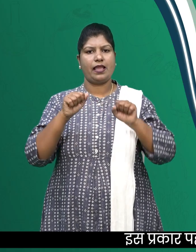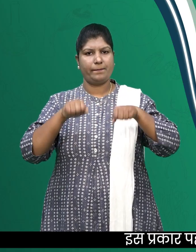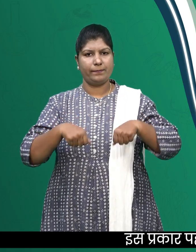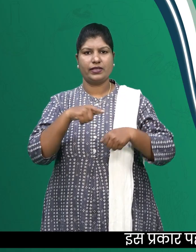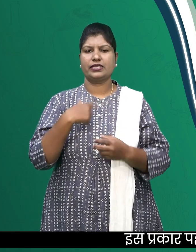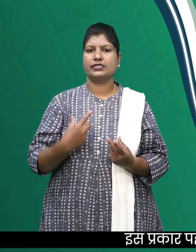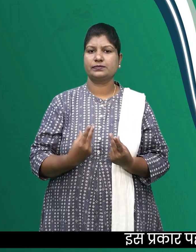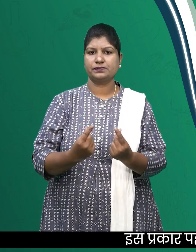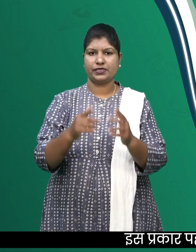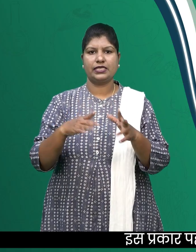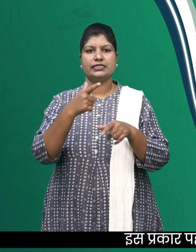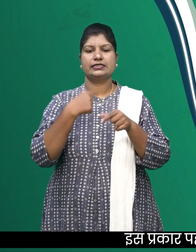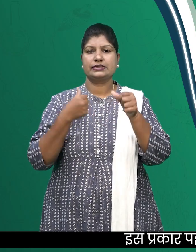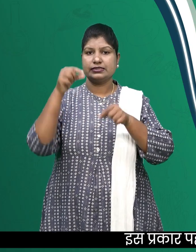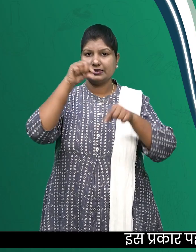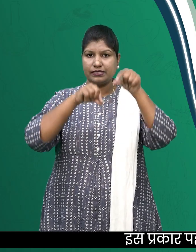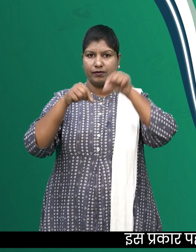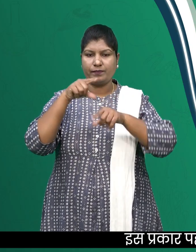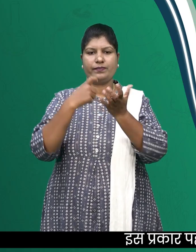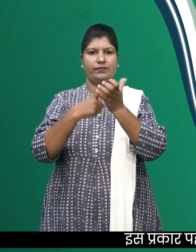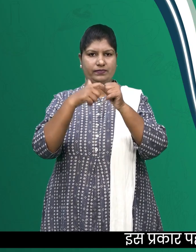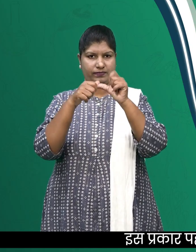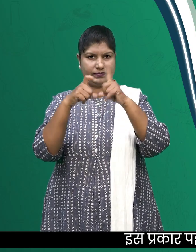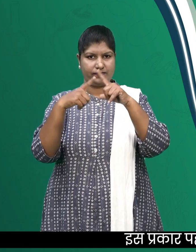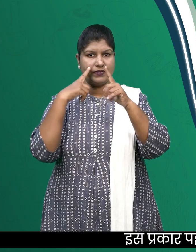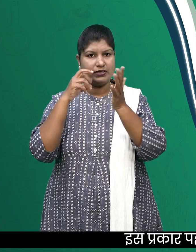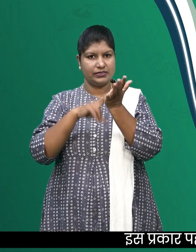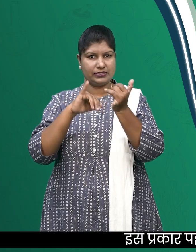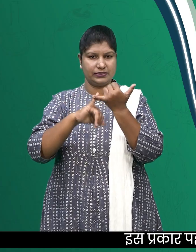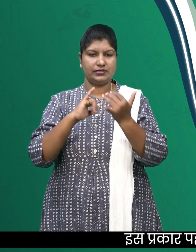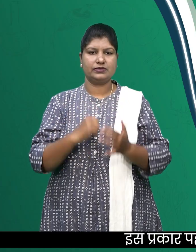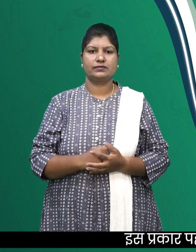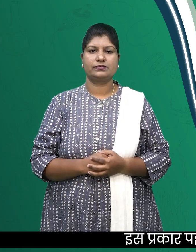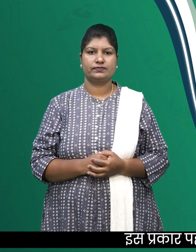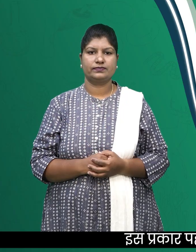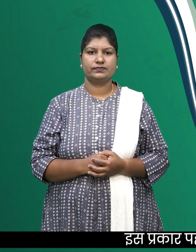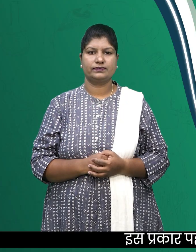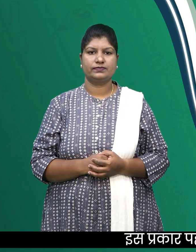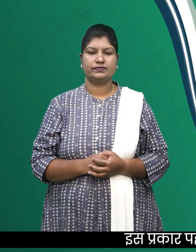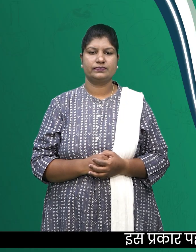इस प्रकार पहले किण्वक के रूप में कार्य किया।